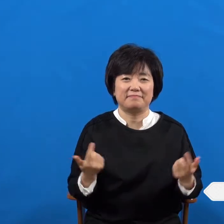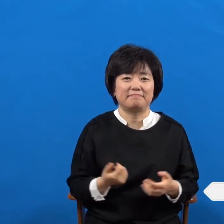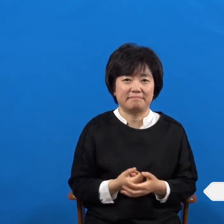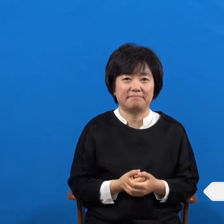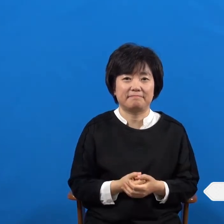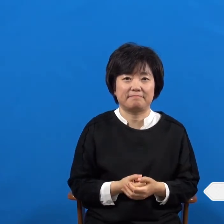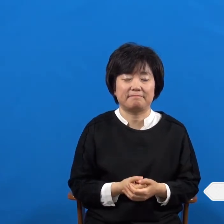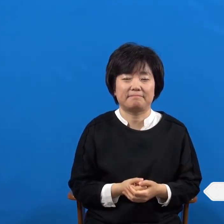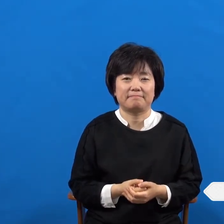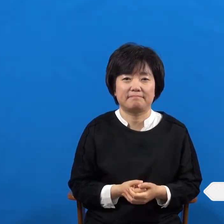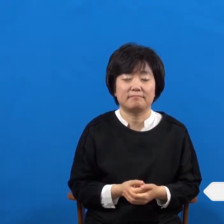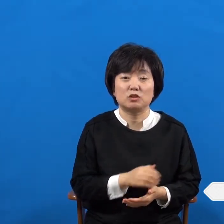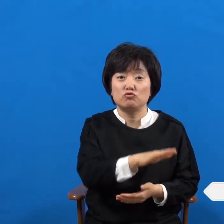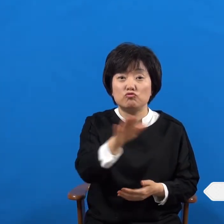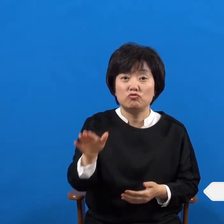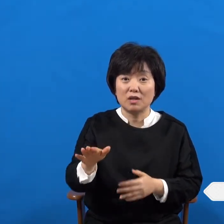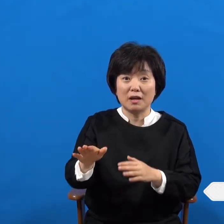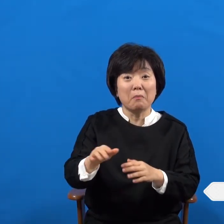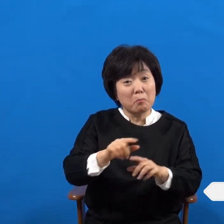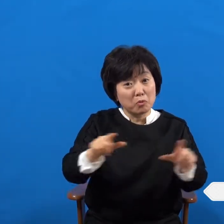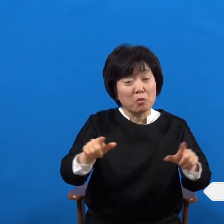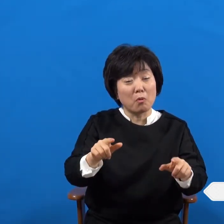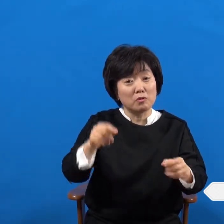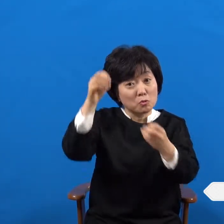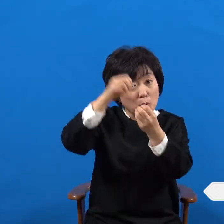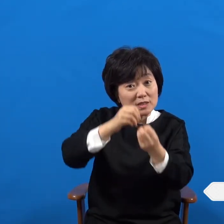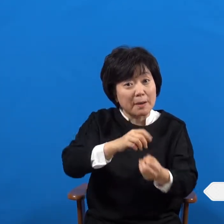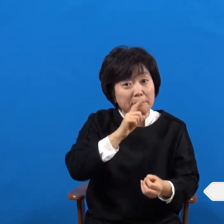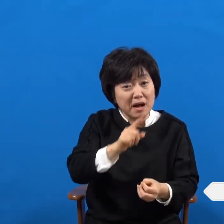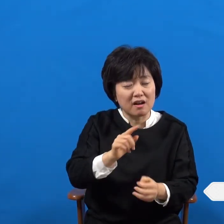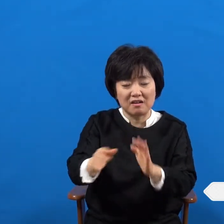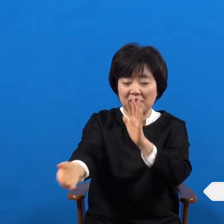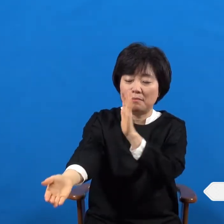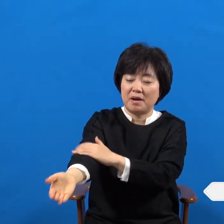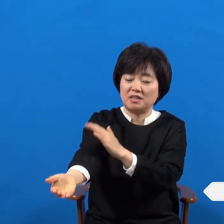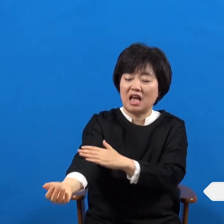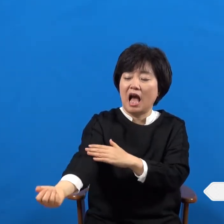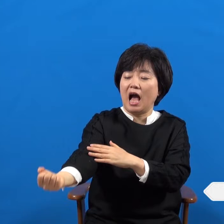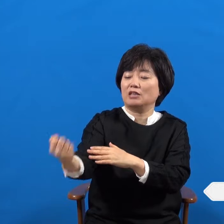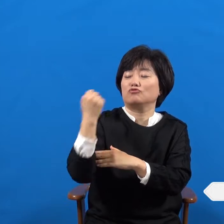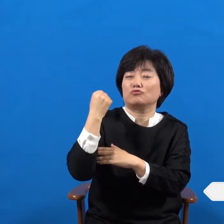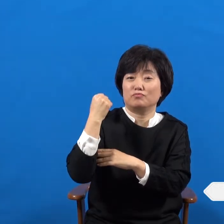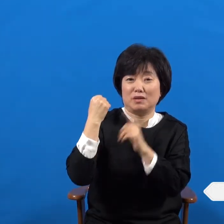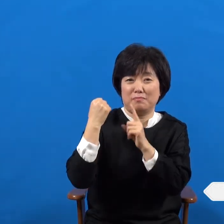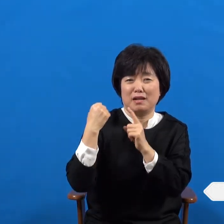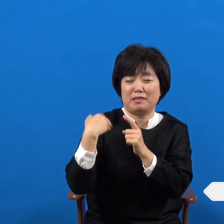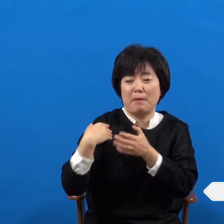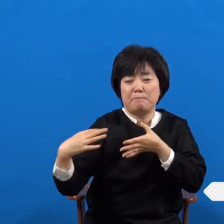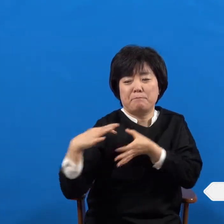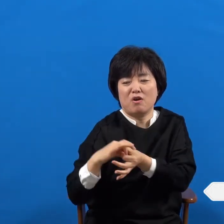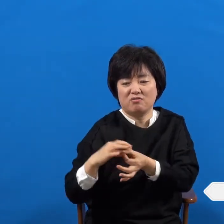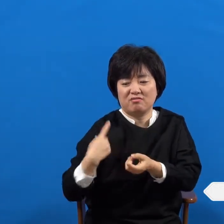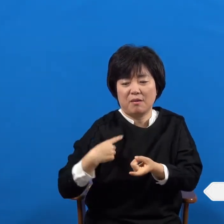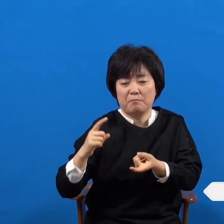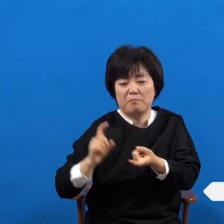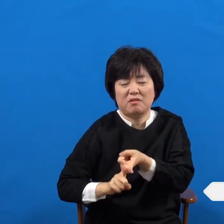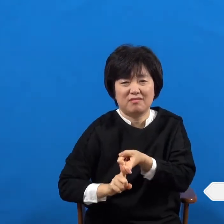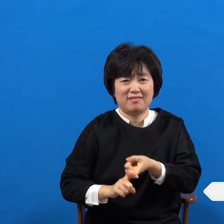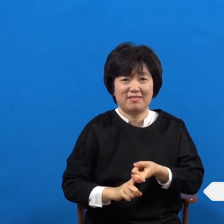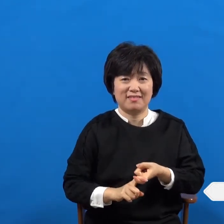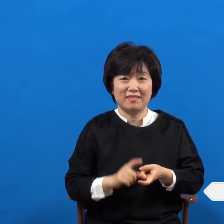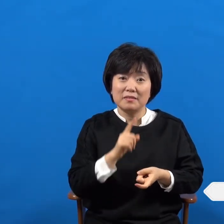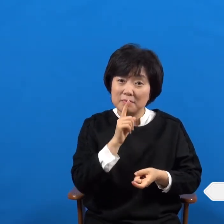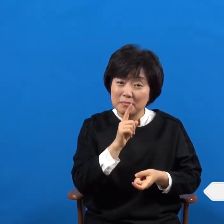않습니다. 우리는 팔이 안으로 굽습니다. 그런데 성경은 우리에게 말합니다. 빛의